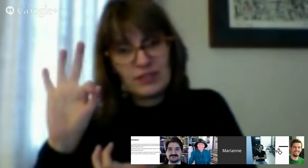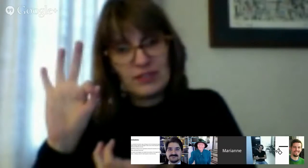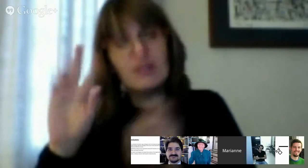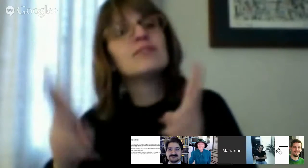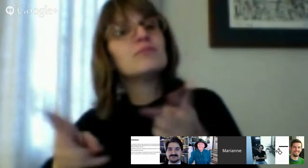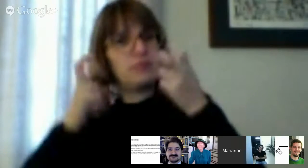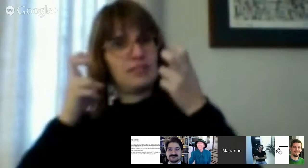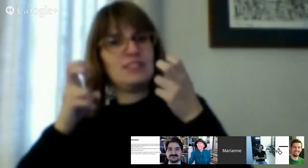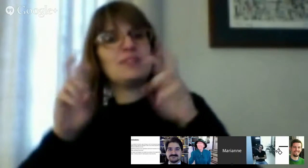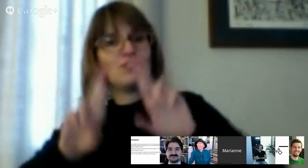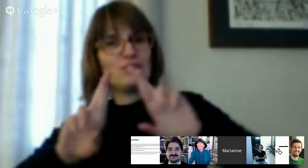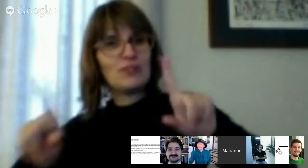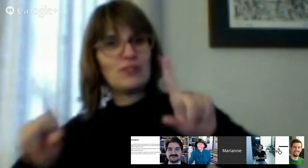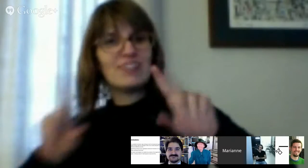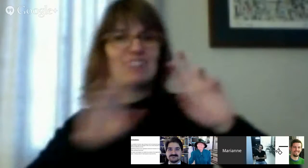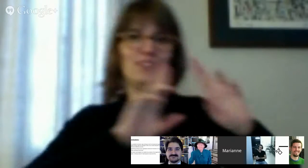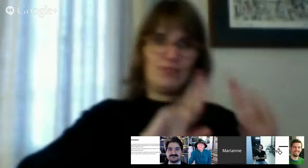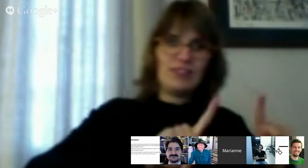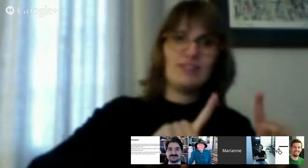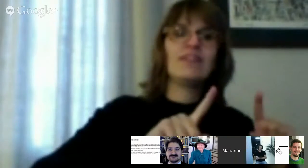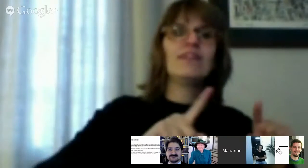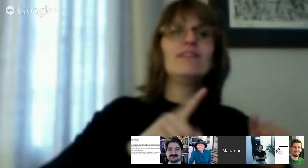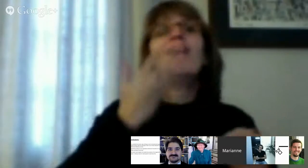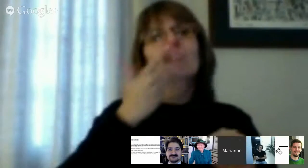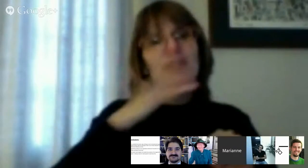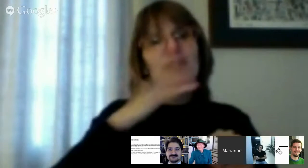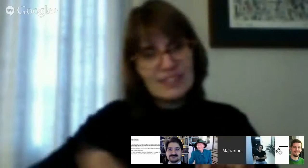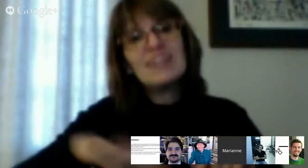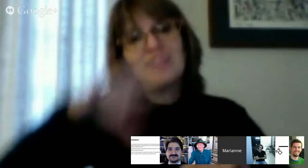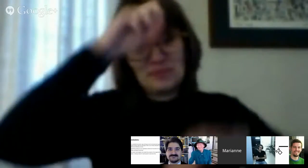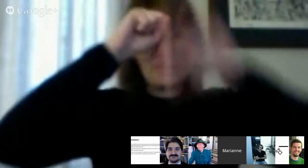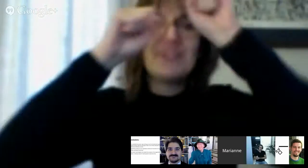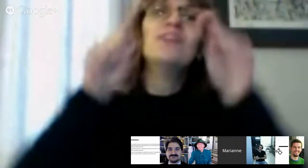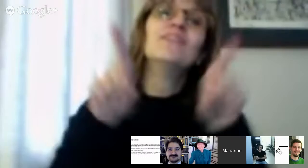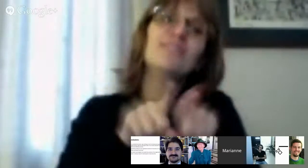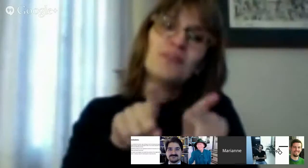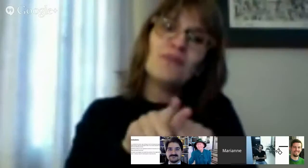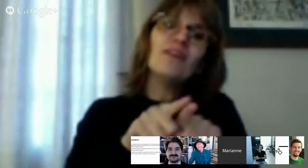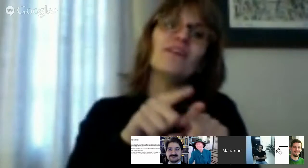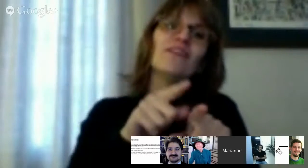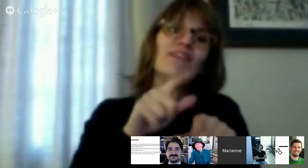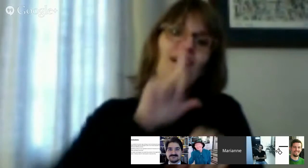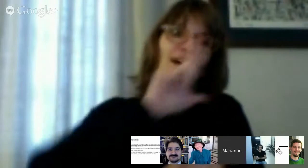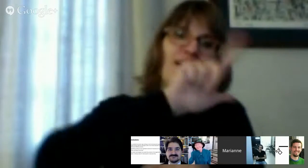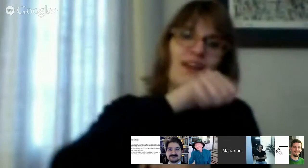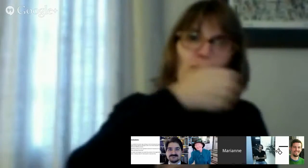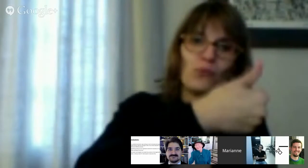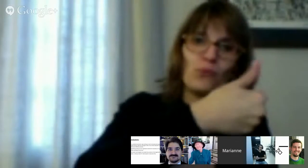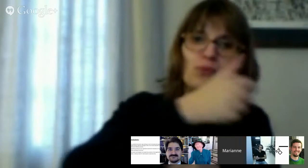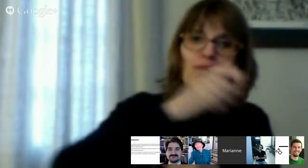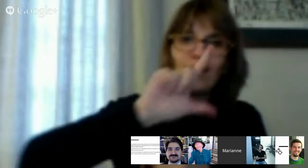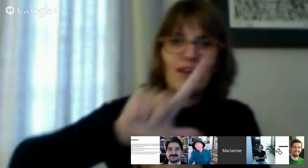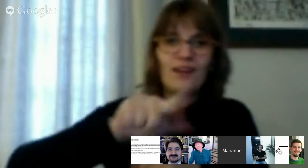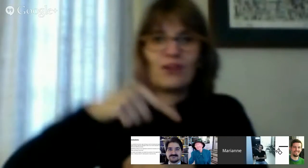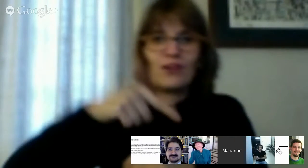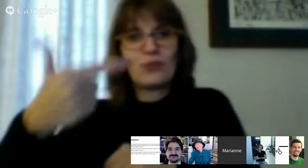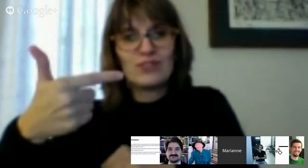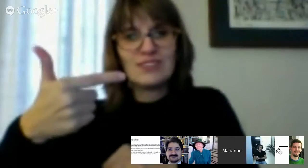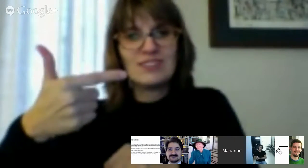escrita do francês e na escrita da LSE. Então, tivemos essas diferenças. Onde as crianças